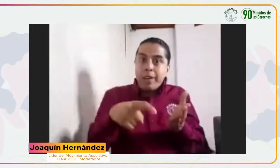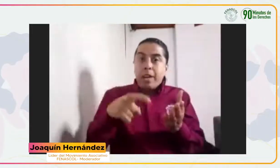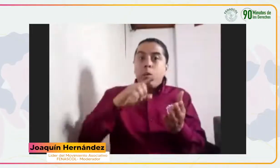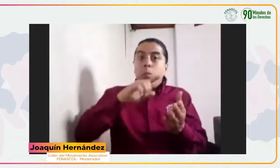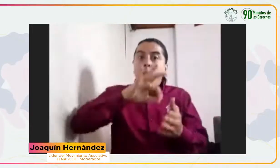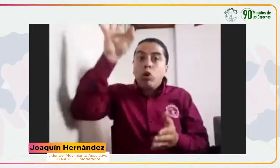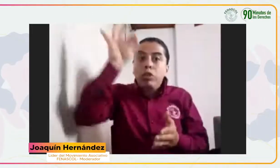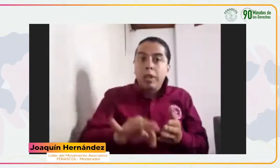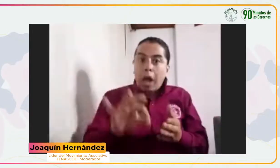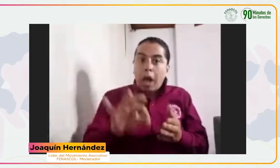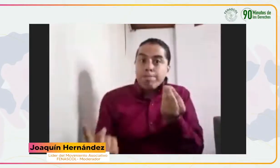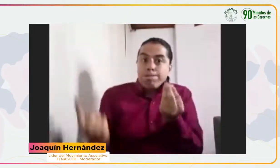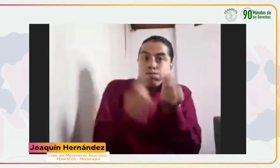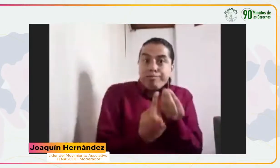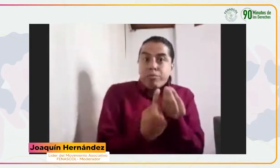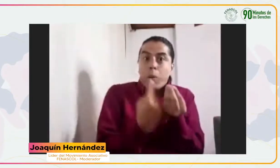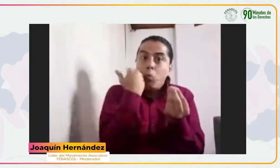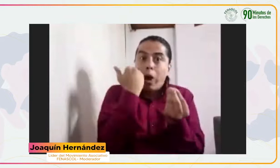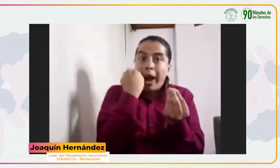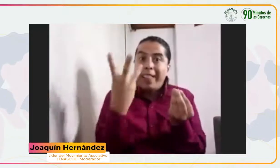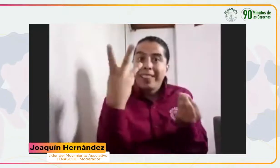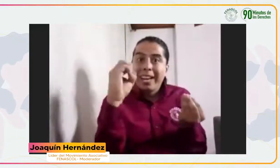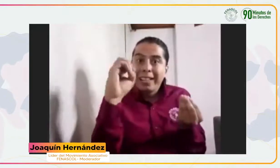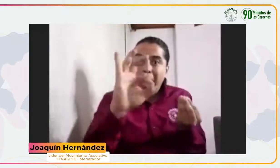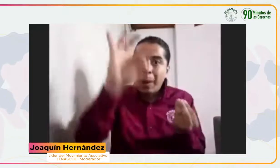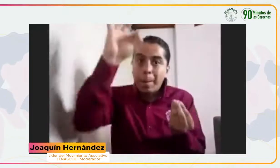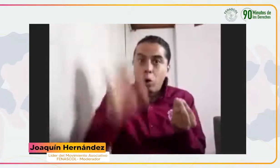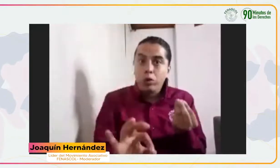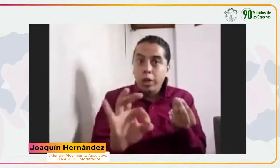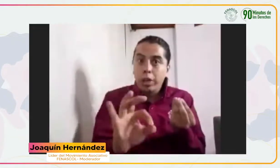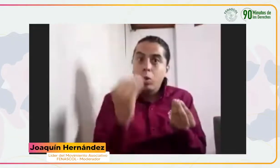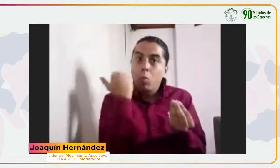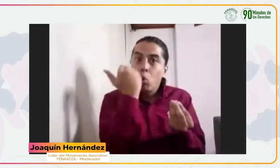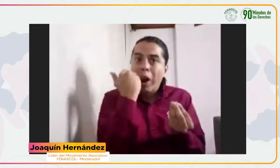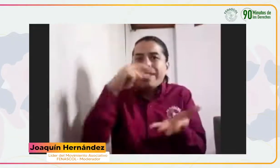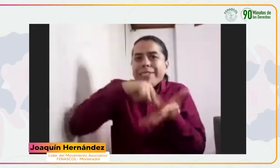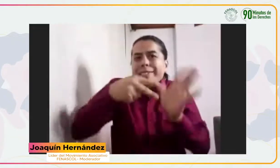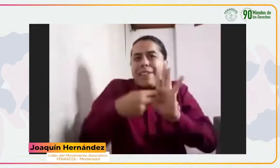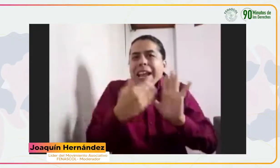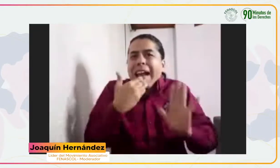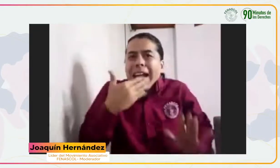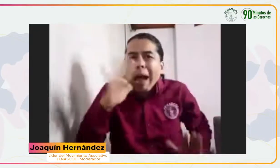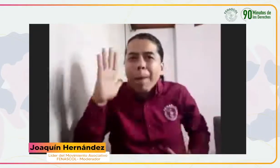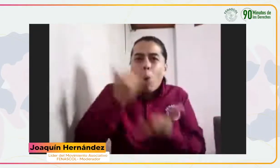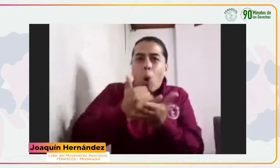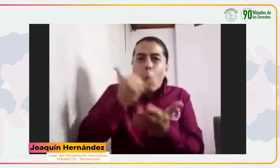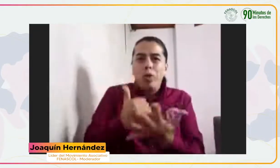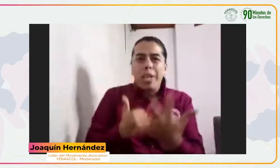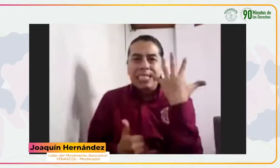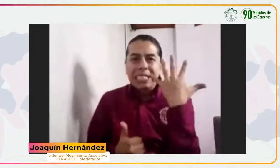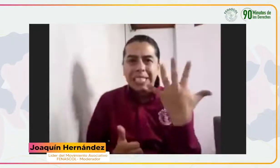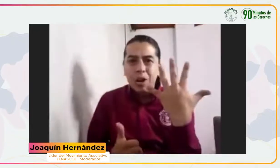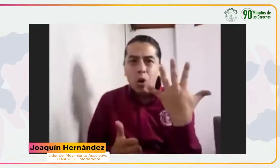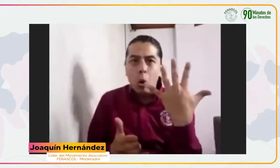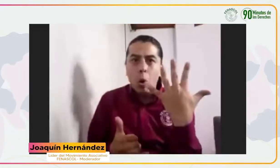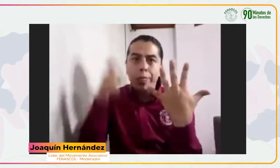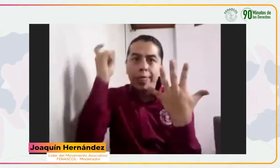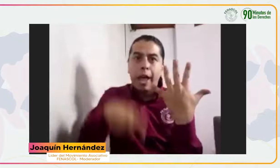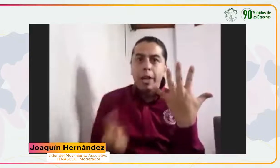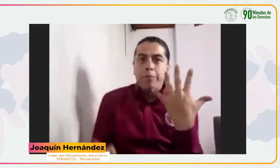en sus juntas deben contar con un porcentaje del 30% para la participación de las mujeres. Es decir, que si en